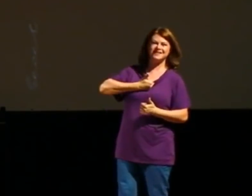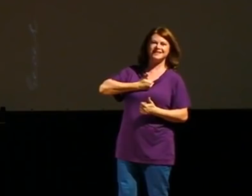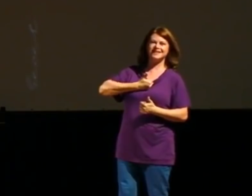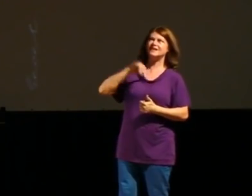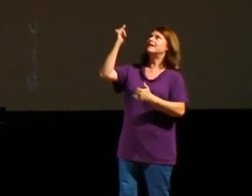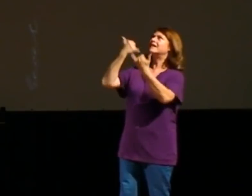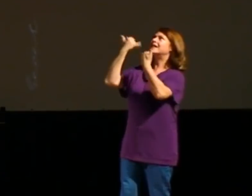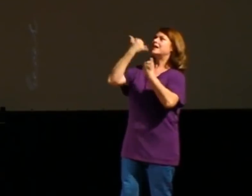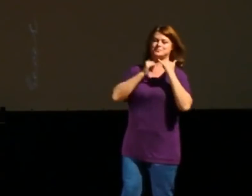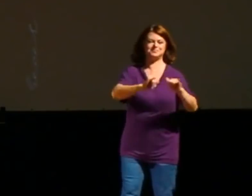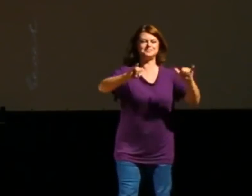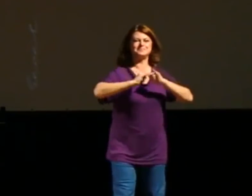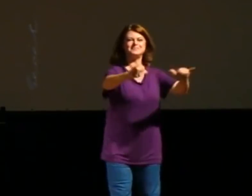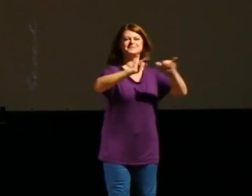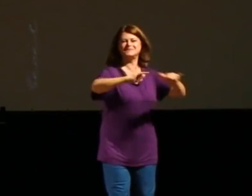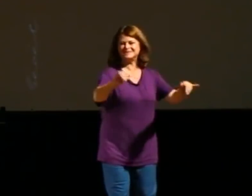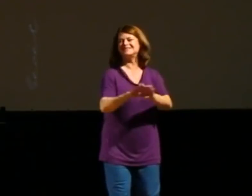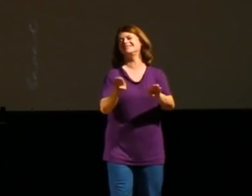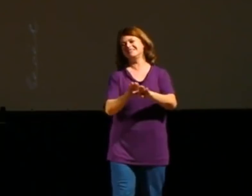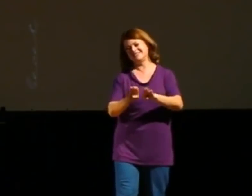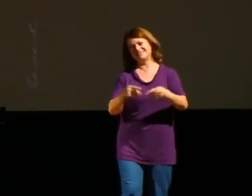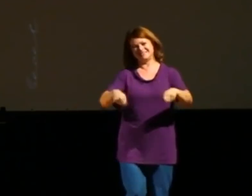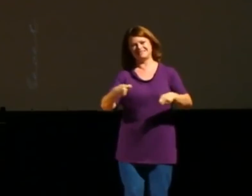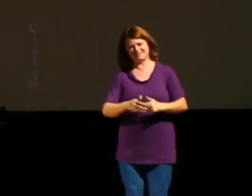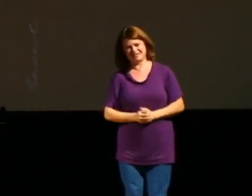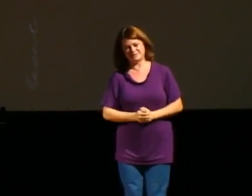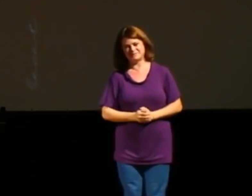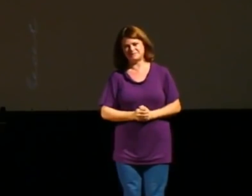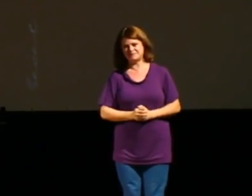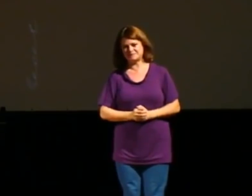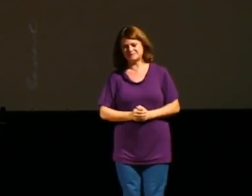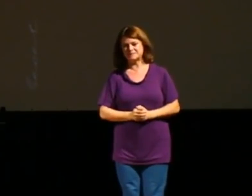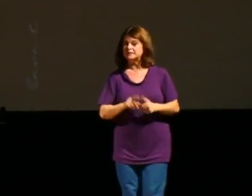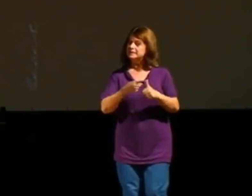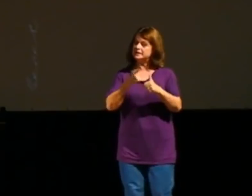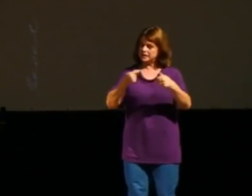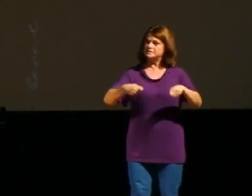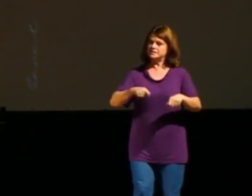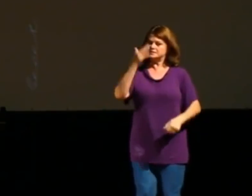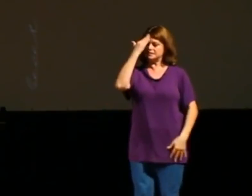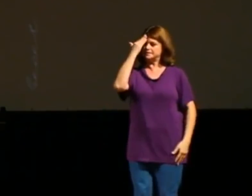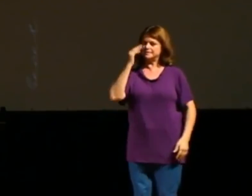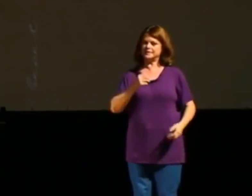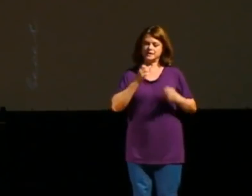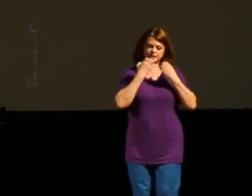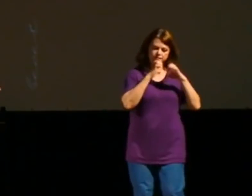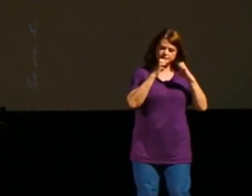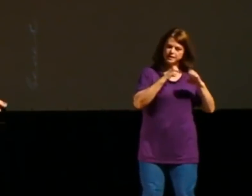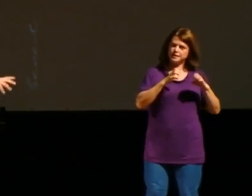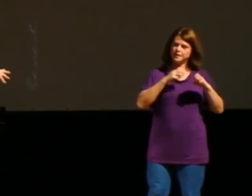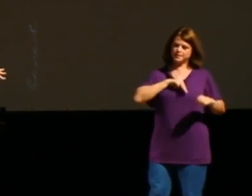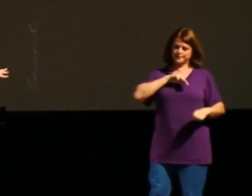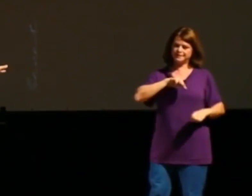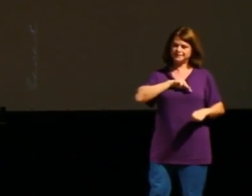Senhor. Mas antes de qualquer coisa, você precisa saber se o Evangelho de Mateus é o Evangelho em que